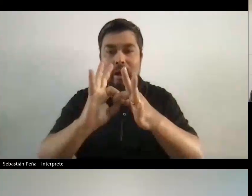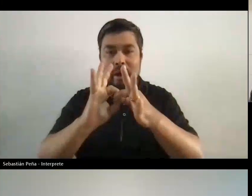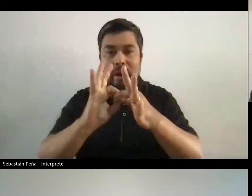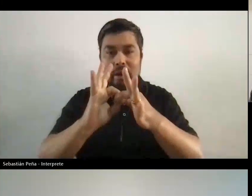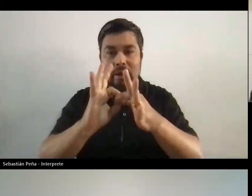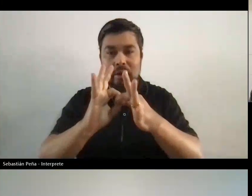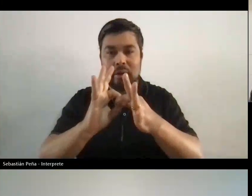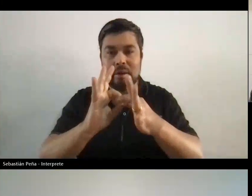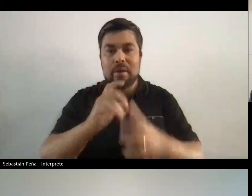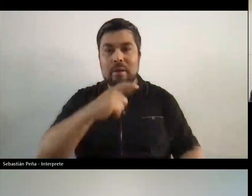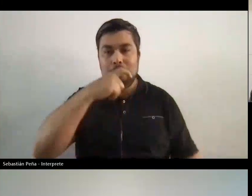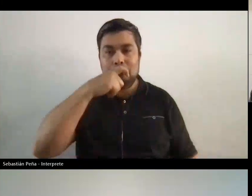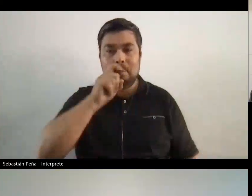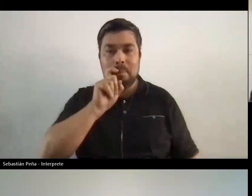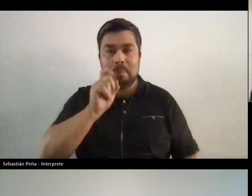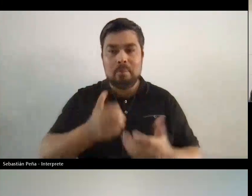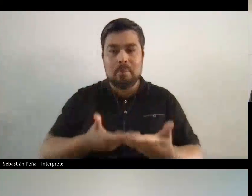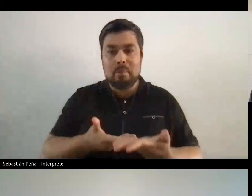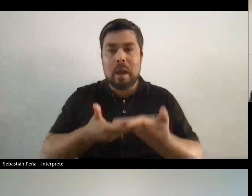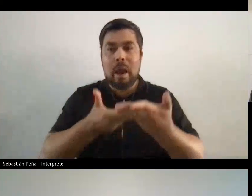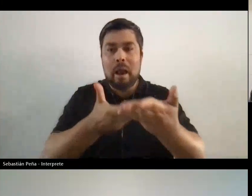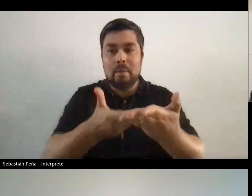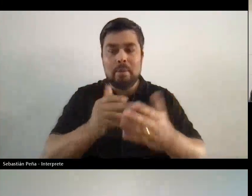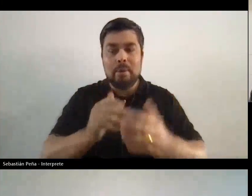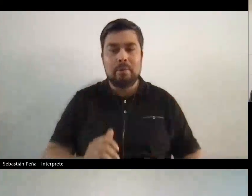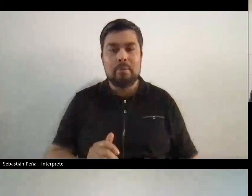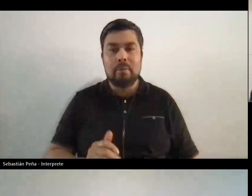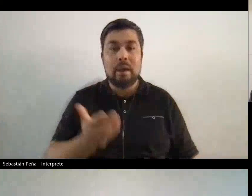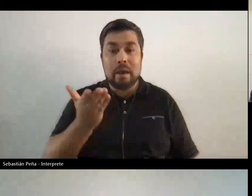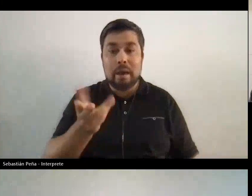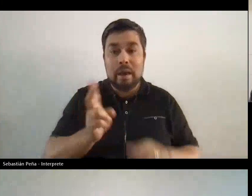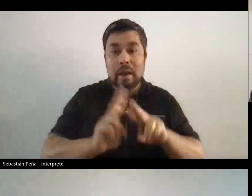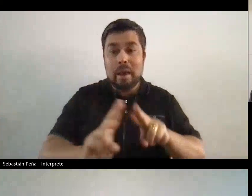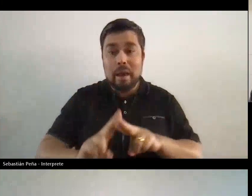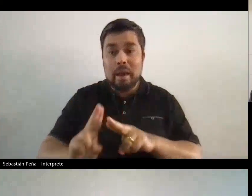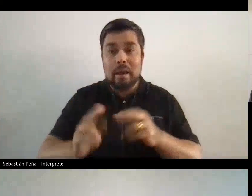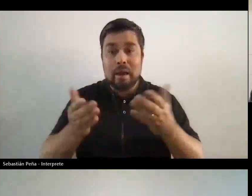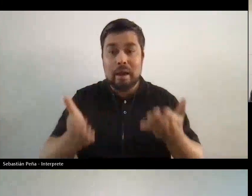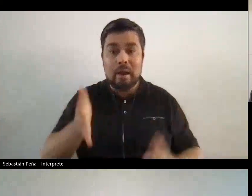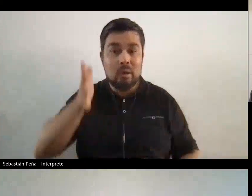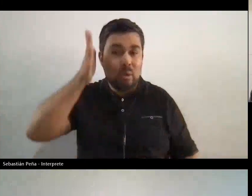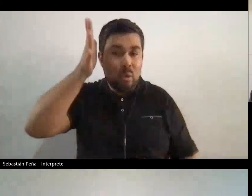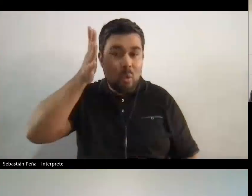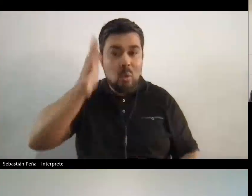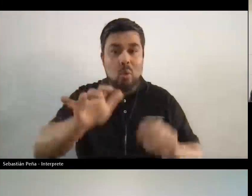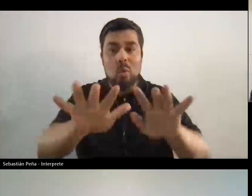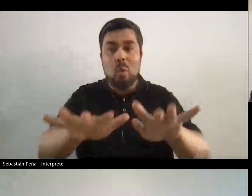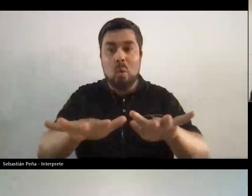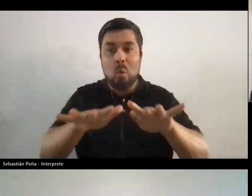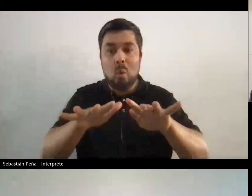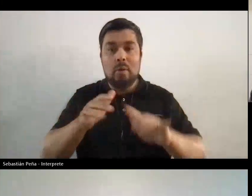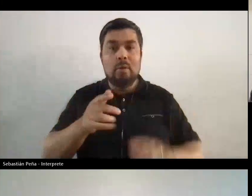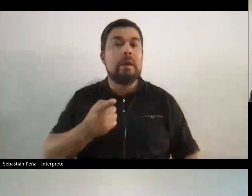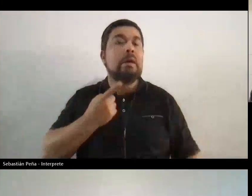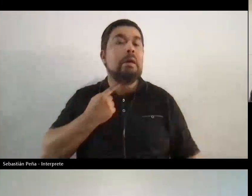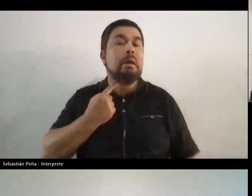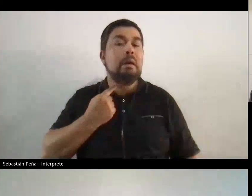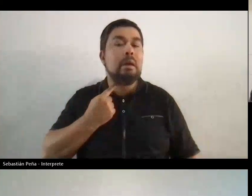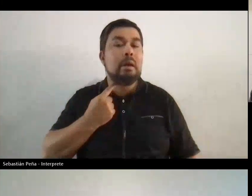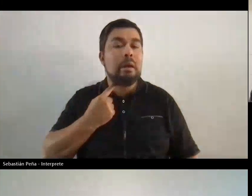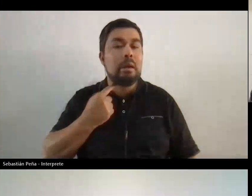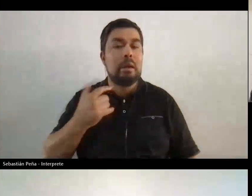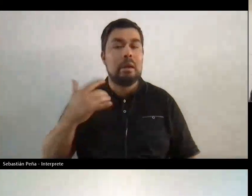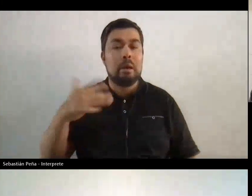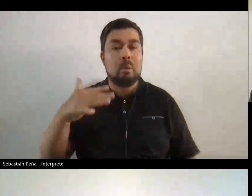Andrea, que ha organizado esta serie de webinars tan interesantes y necesarios para conocer un poquito más